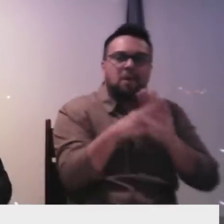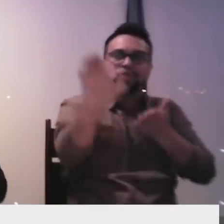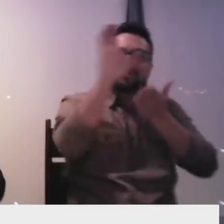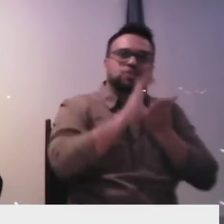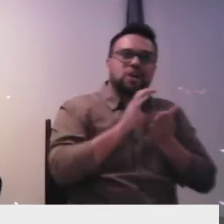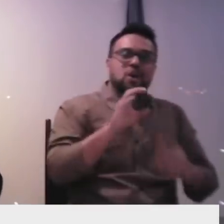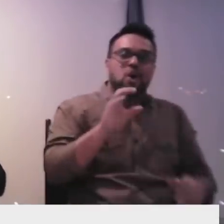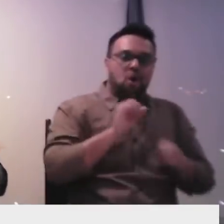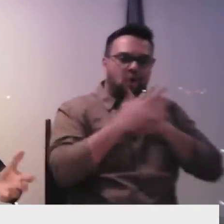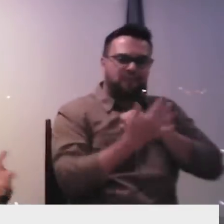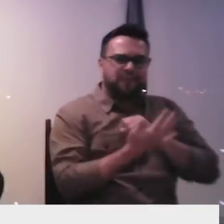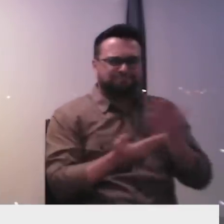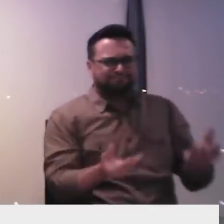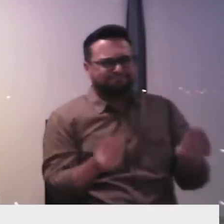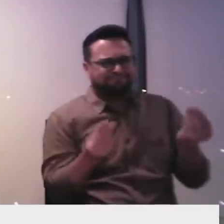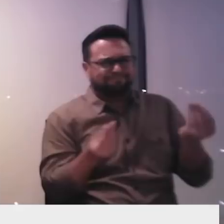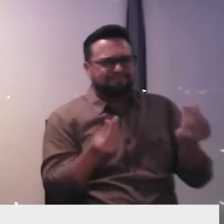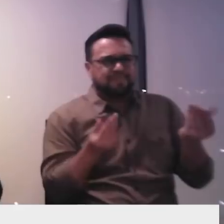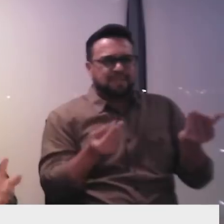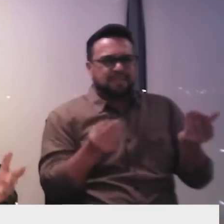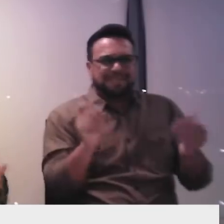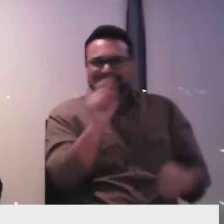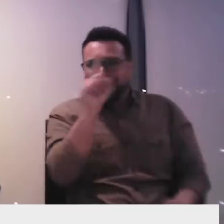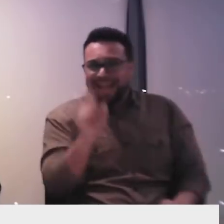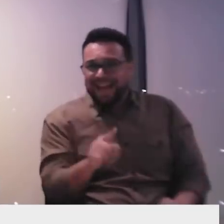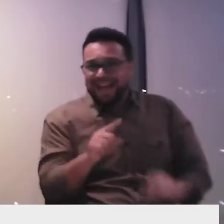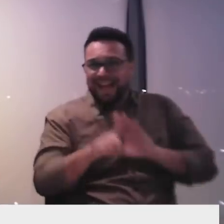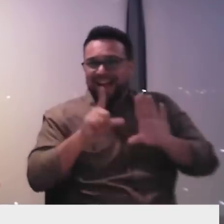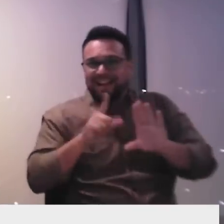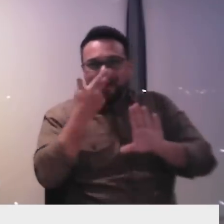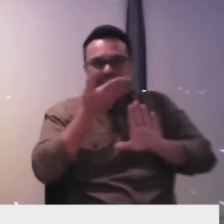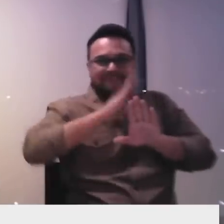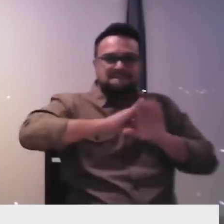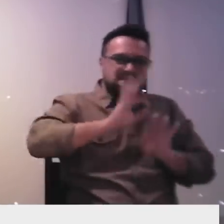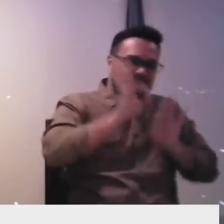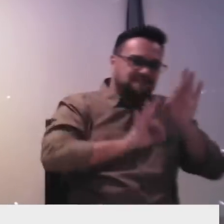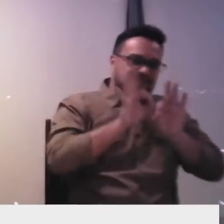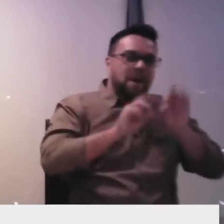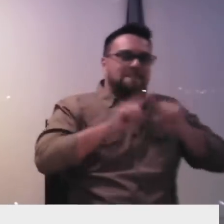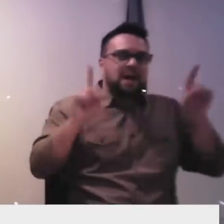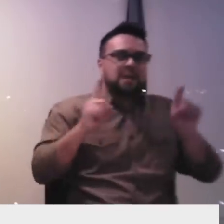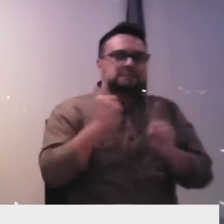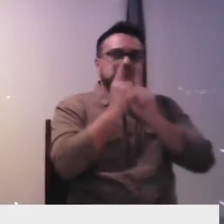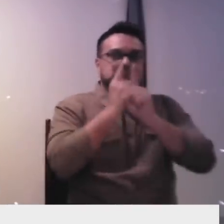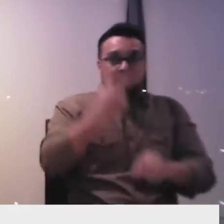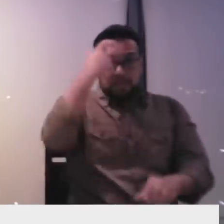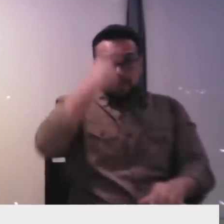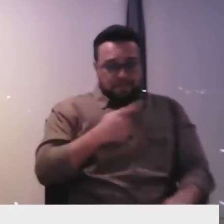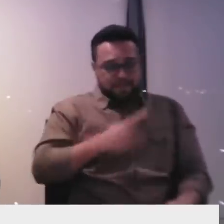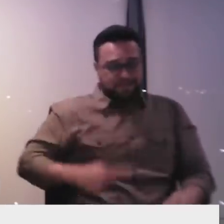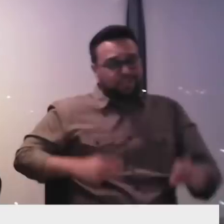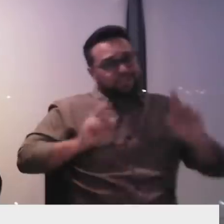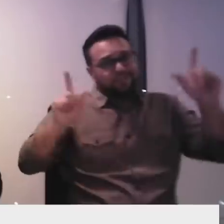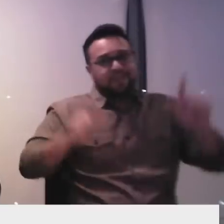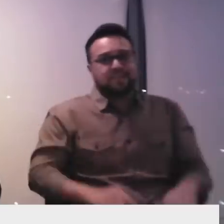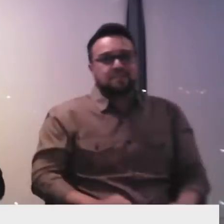que tudo não fazia parte de um plano? Só que encontraram o presidente da República diferente dos outros, que não